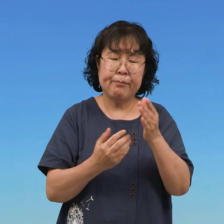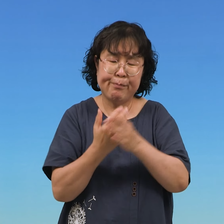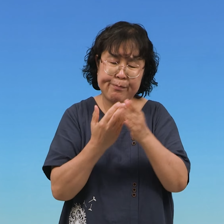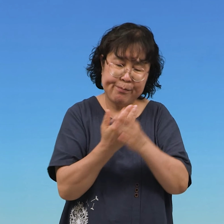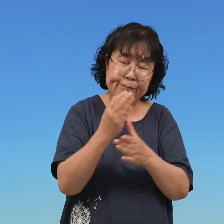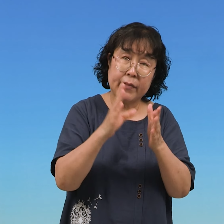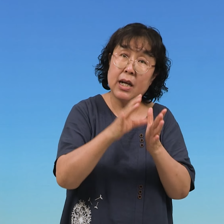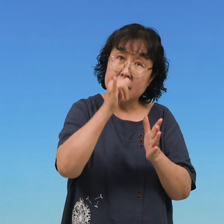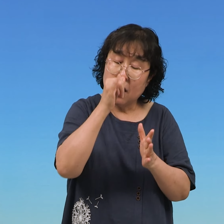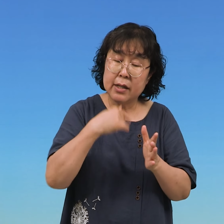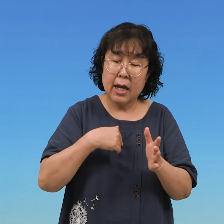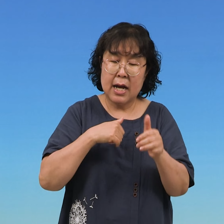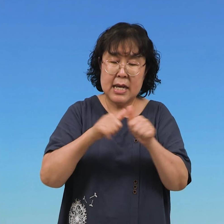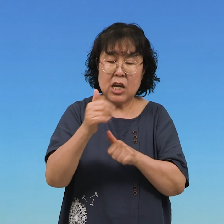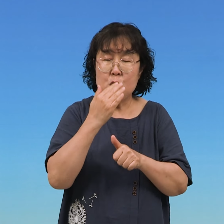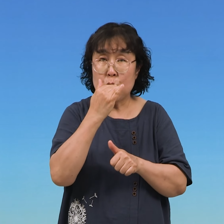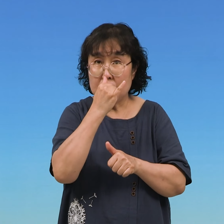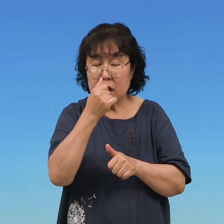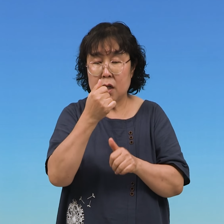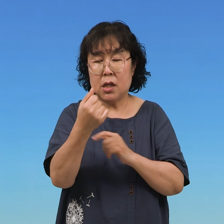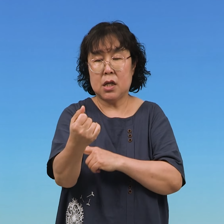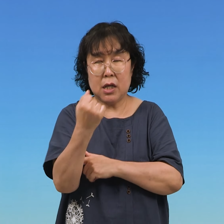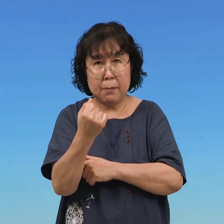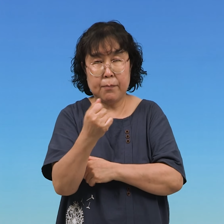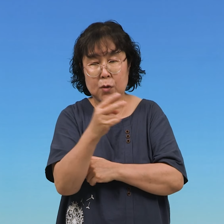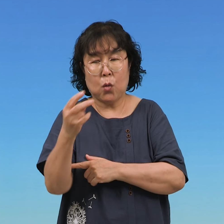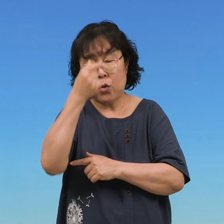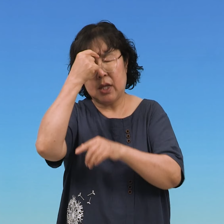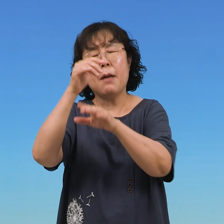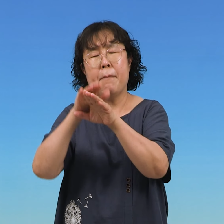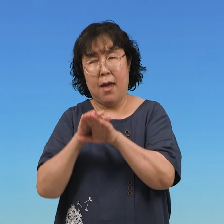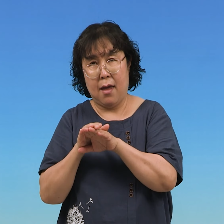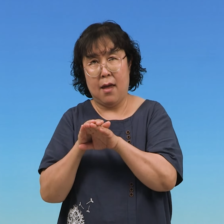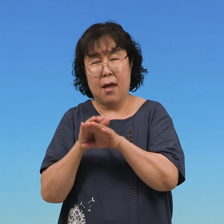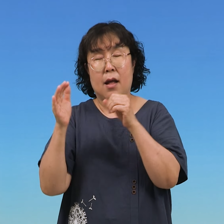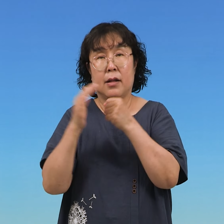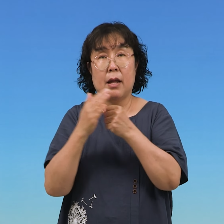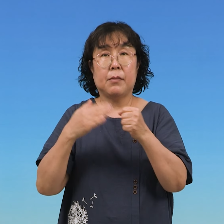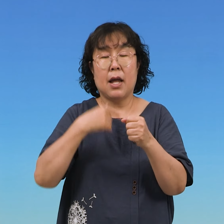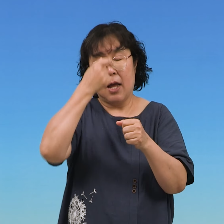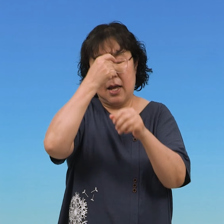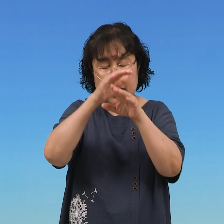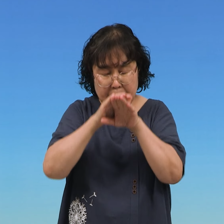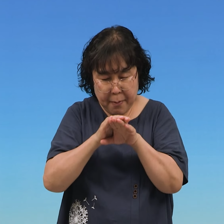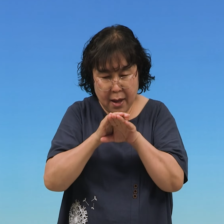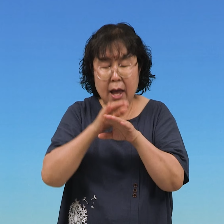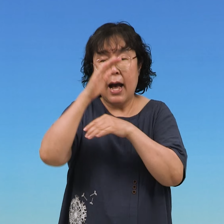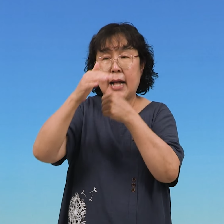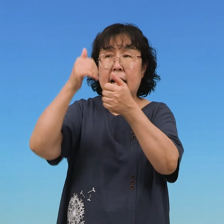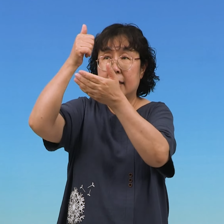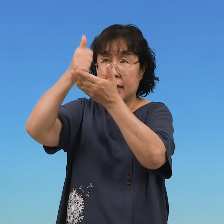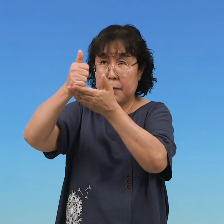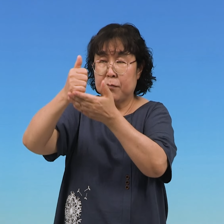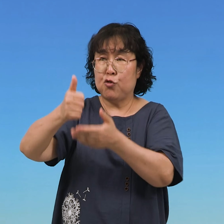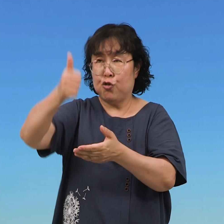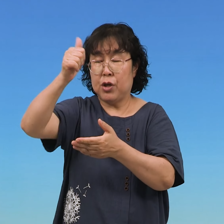허덕입니다. 견딜 수 있는 힘은 예배예요. 예배에 하나님 저 설교자만 주목하지 않게